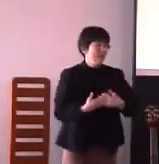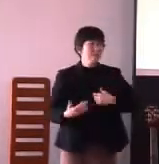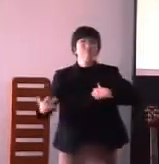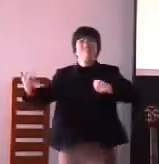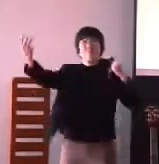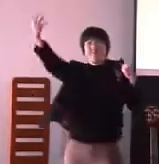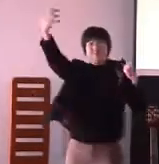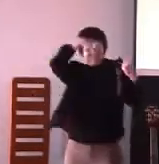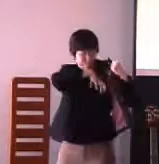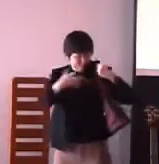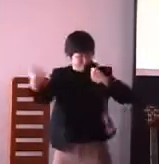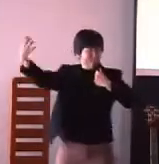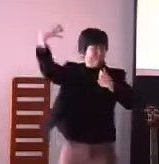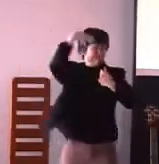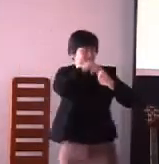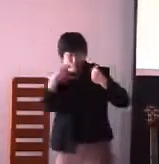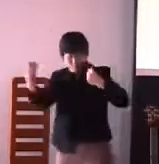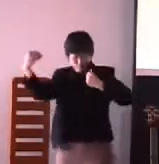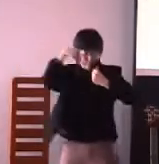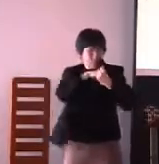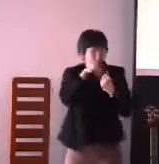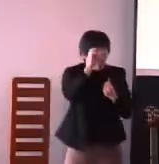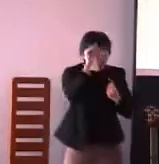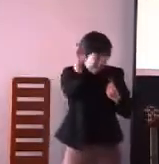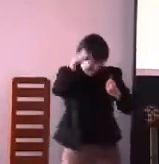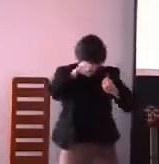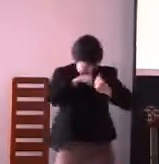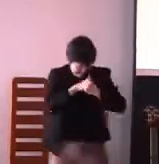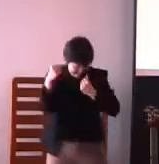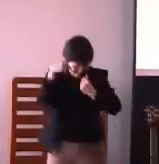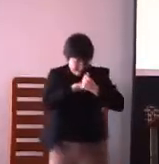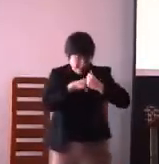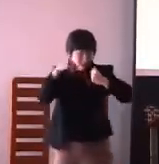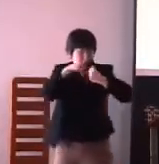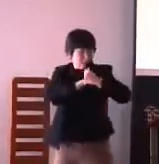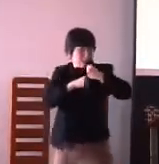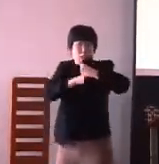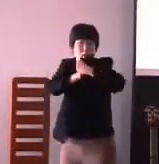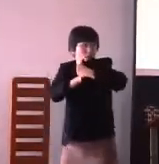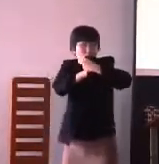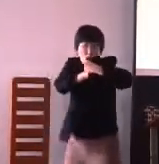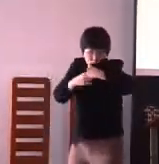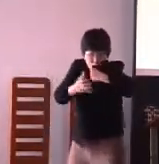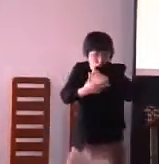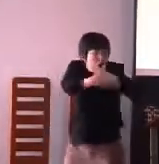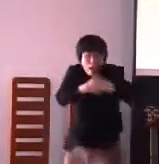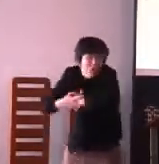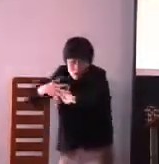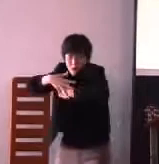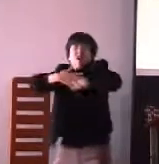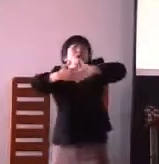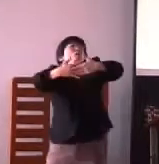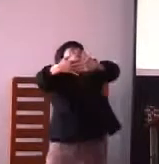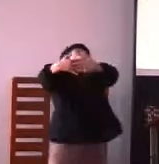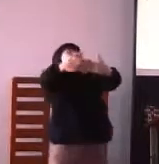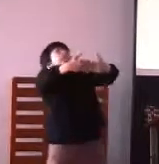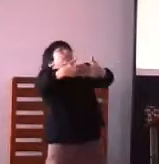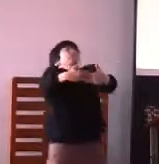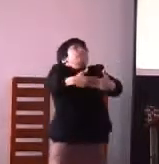う心にあふれんばかり、もう懐なんかどうでしょう、もうなんかもう取られない、もう満腹いっぱいいっぱいあふれんばか